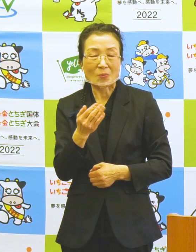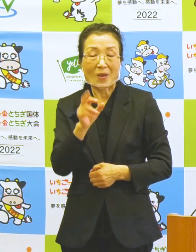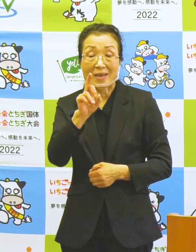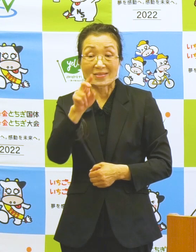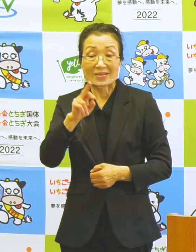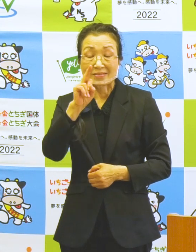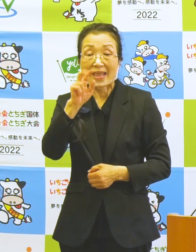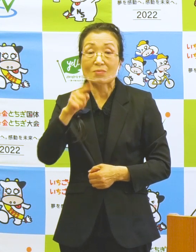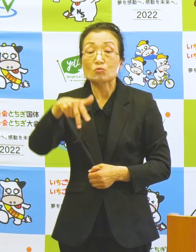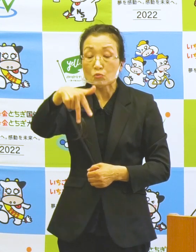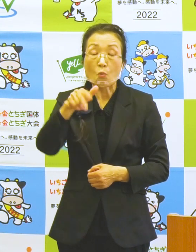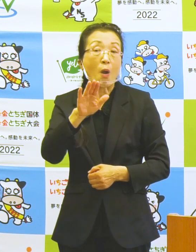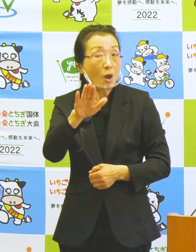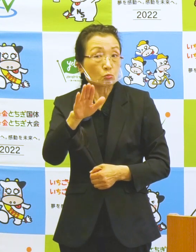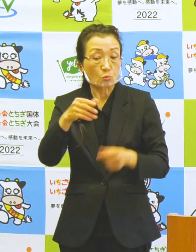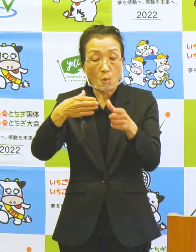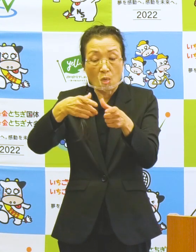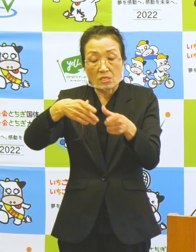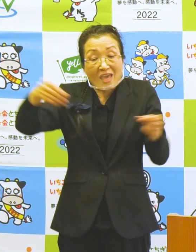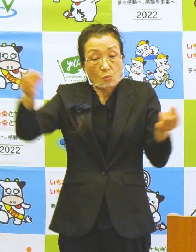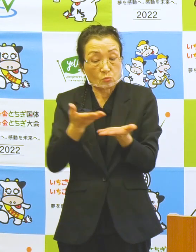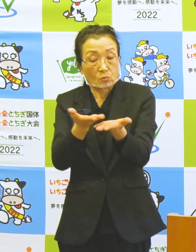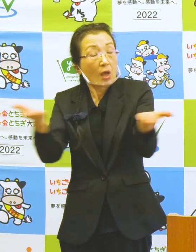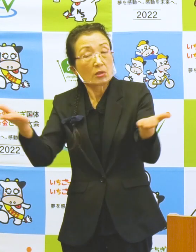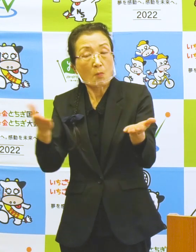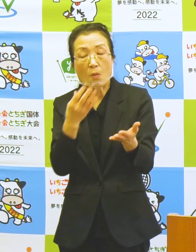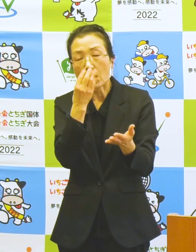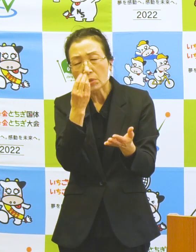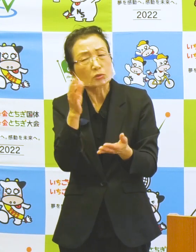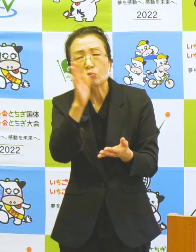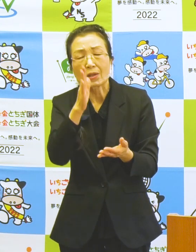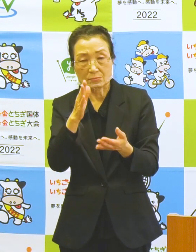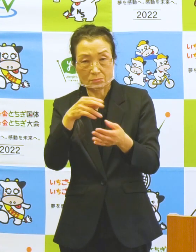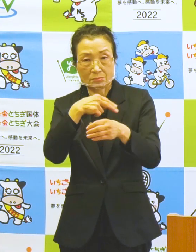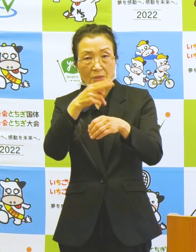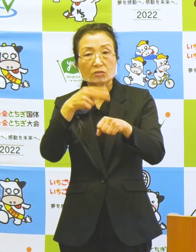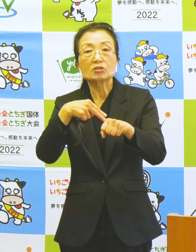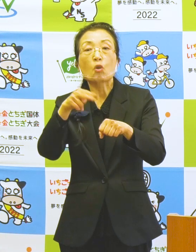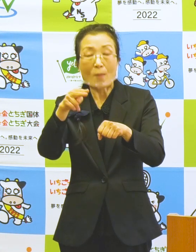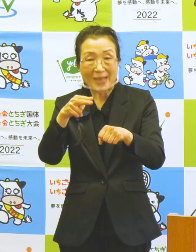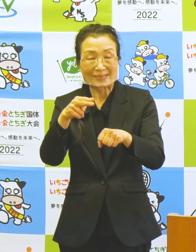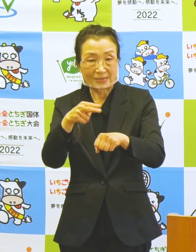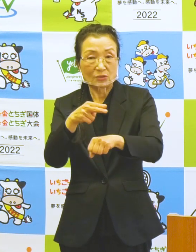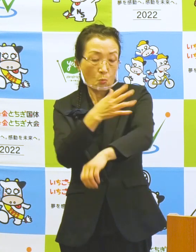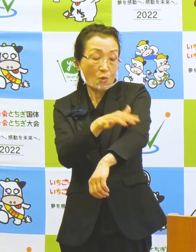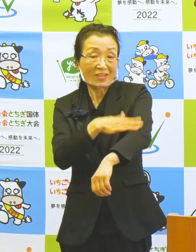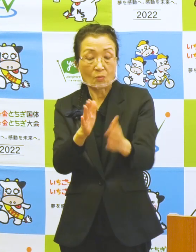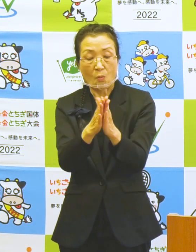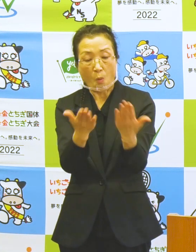ある、全国に出しても恥ずかしくない那須塩原ブランドの冊子になったと思